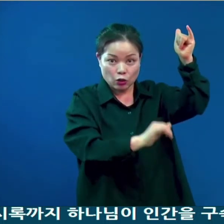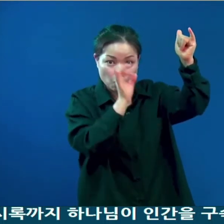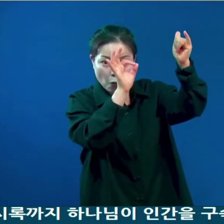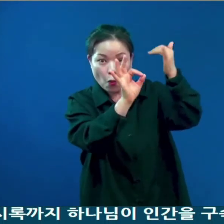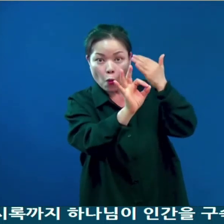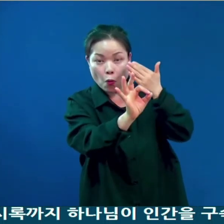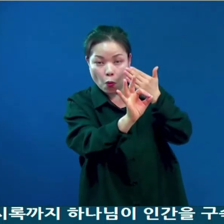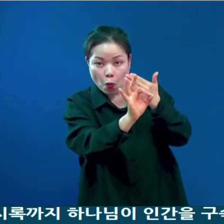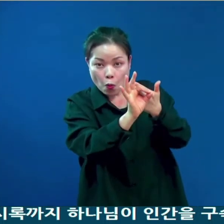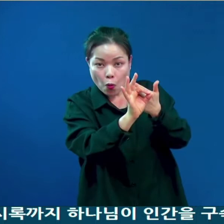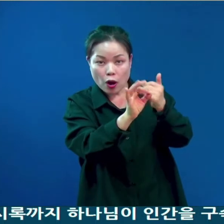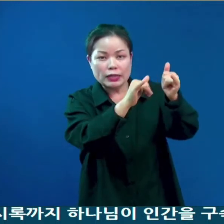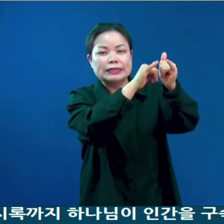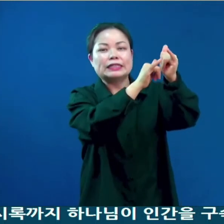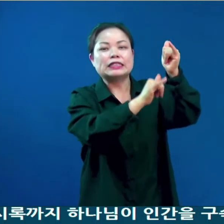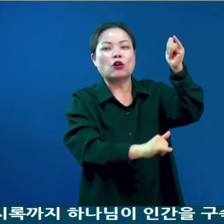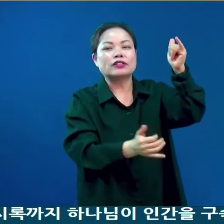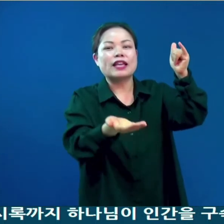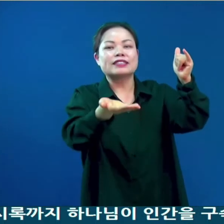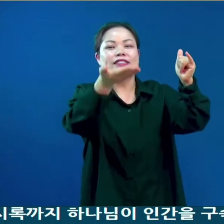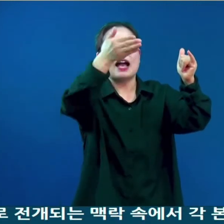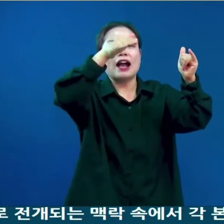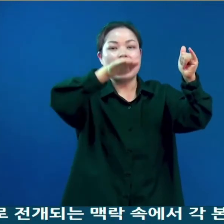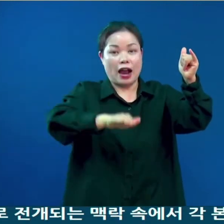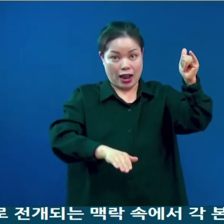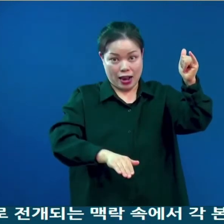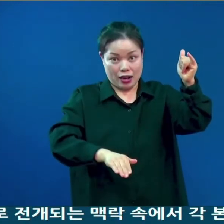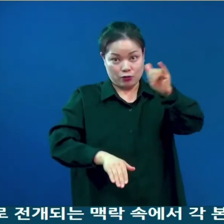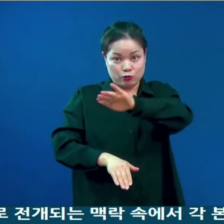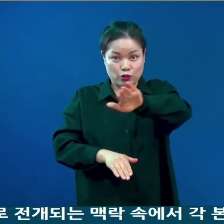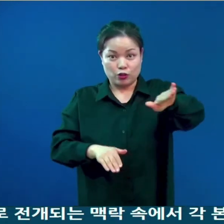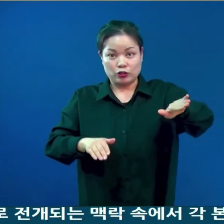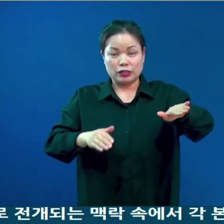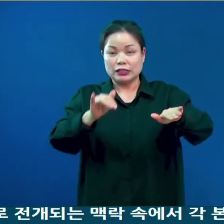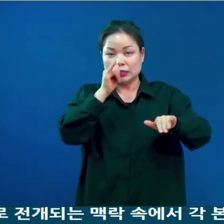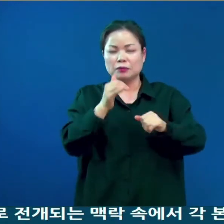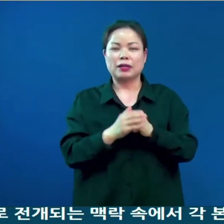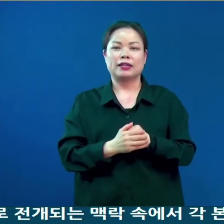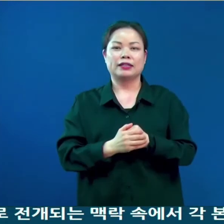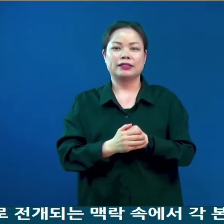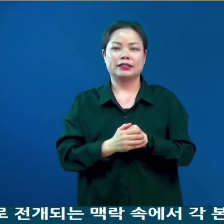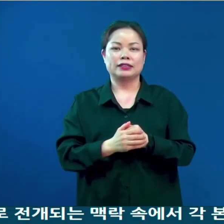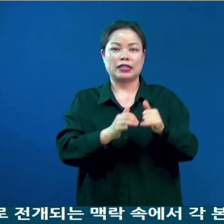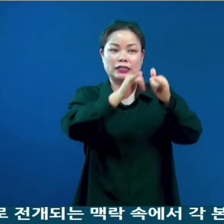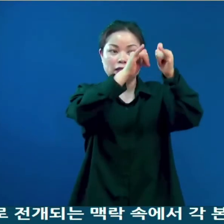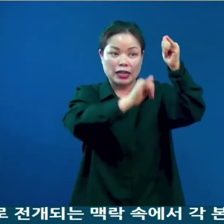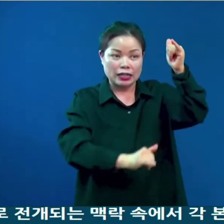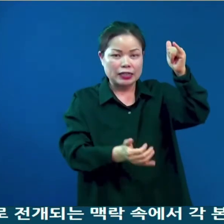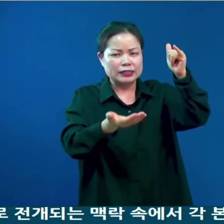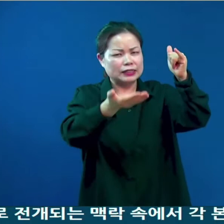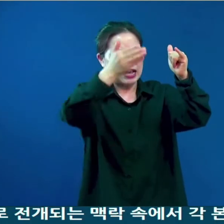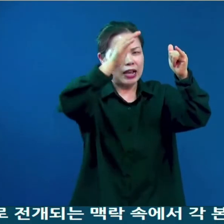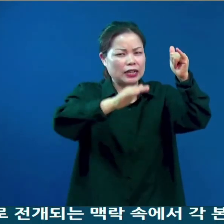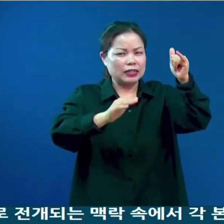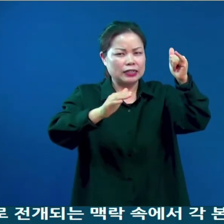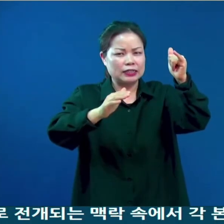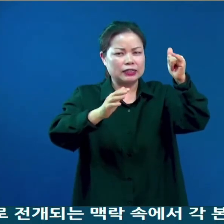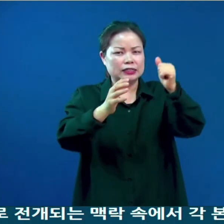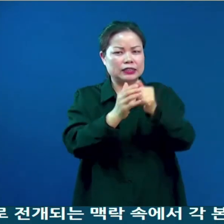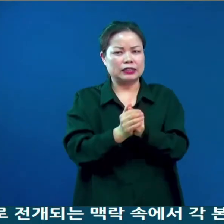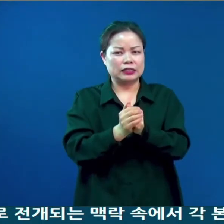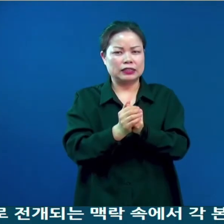보면 역대상하로 우리에게 주어져 있지만 사실은 역대기는 상하로 분량